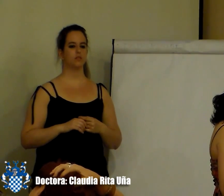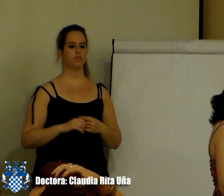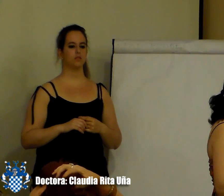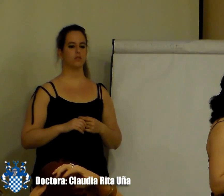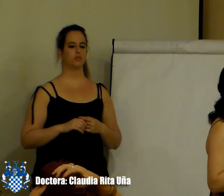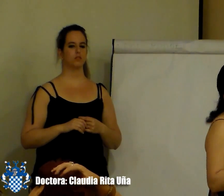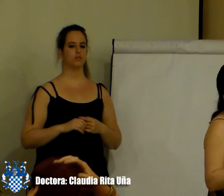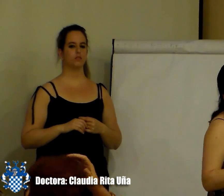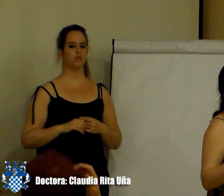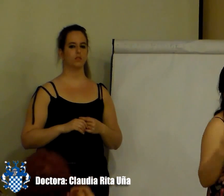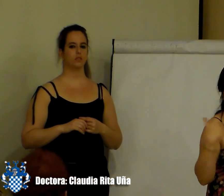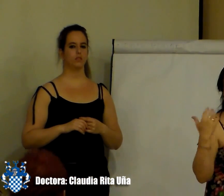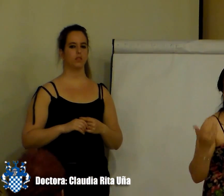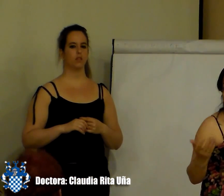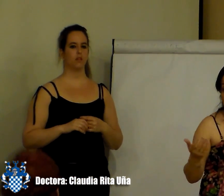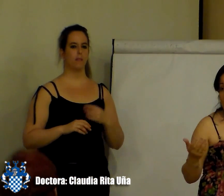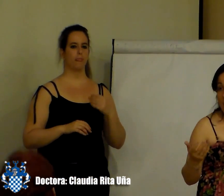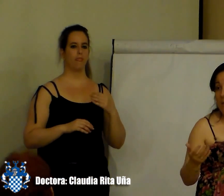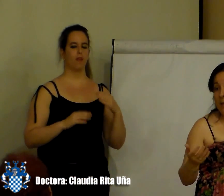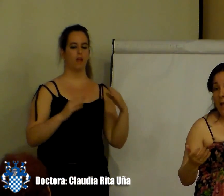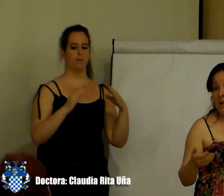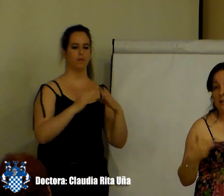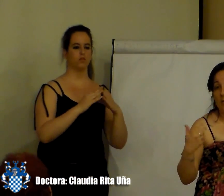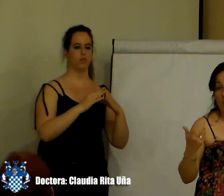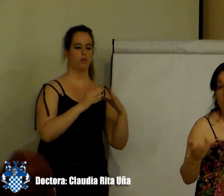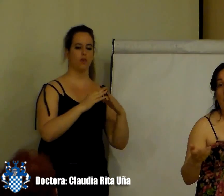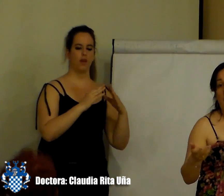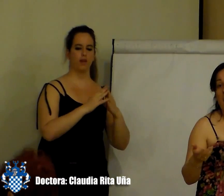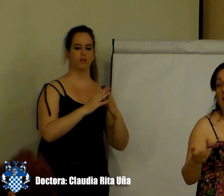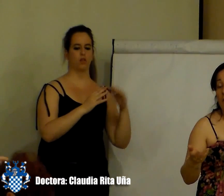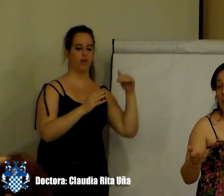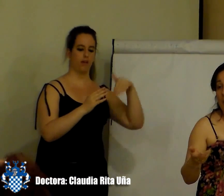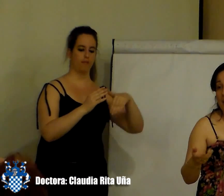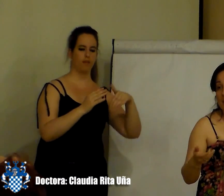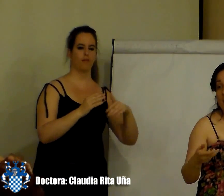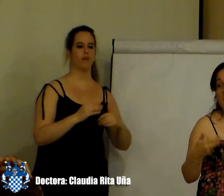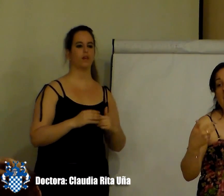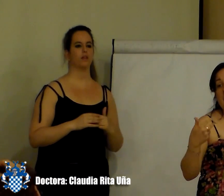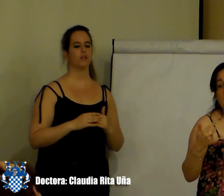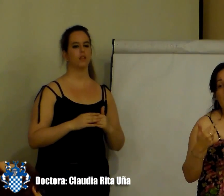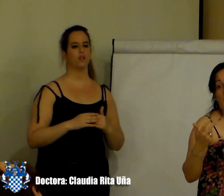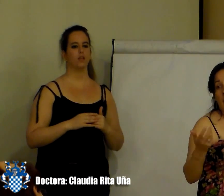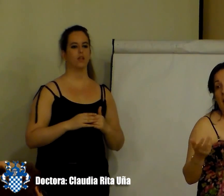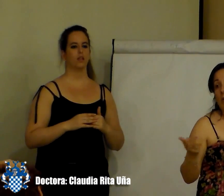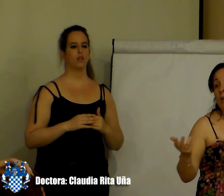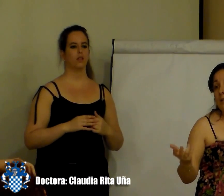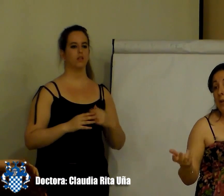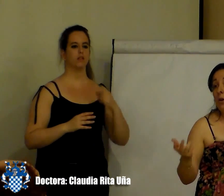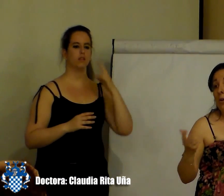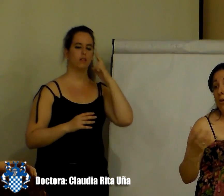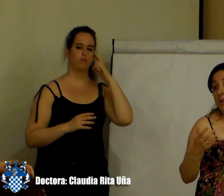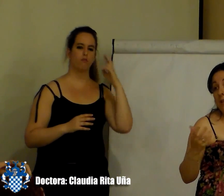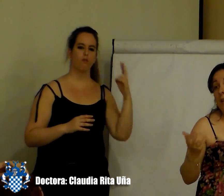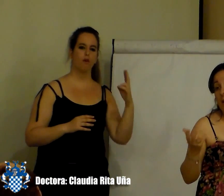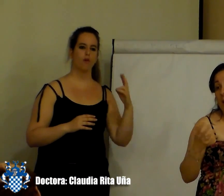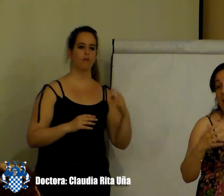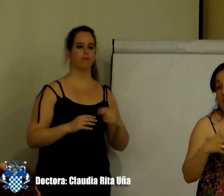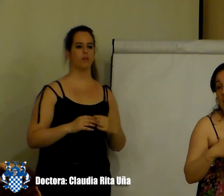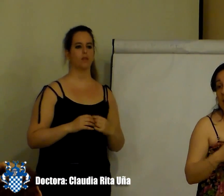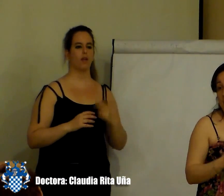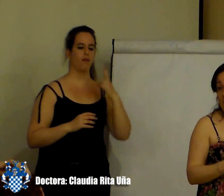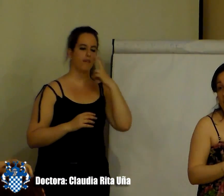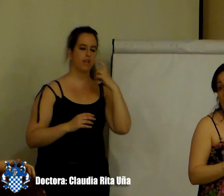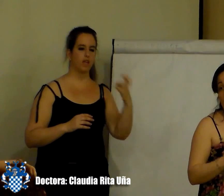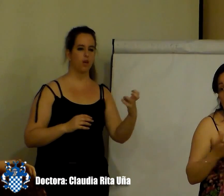Y los convivientes también que conozcan de la enfermedad, les ayuden a informarse y tratar con el psicólogo y el psiquiatra de